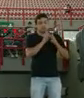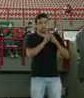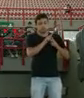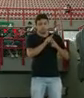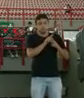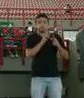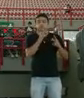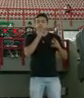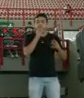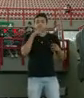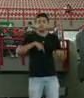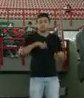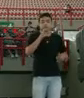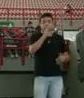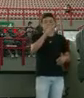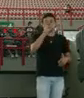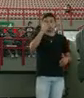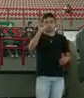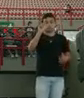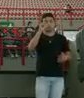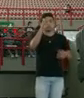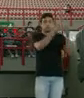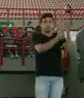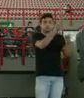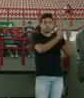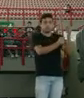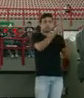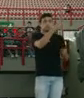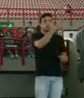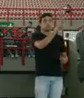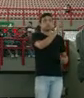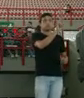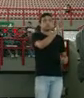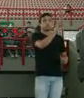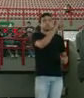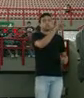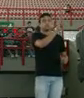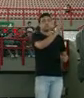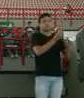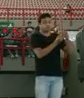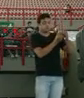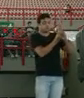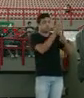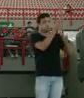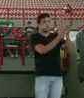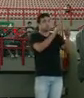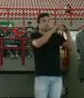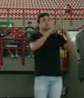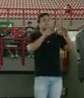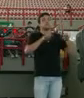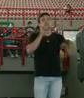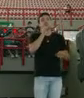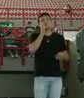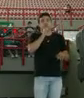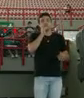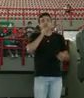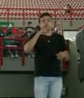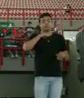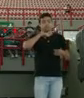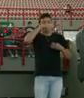ejeção? Ocitocina. Quem é que estimula a produção? Prolactina, tá certo? Há casos de mulheres, às vezes, que produz